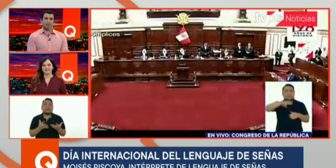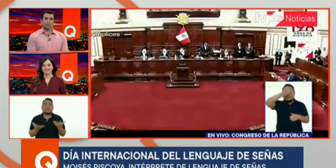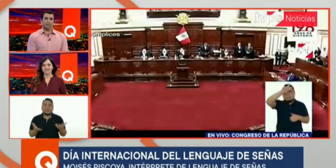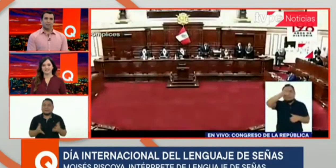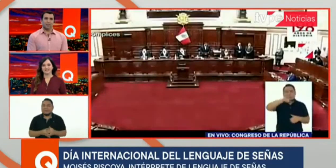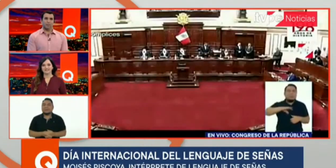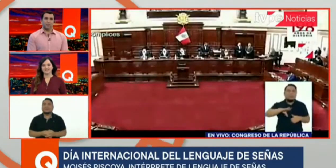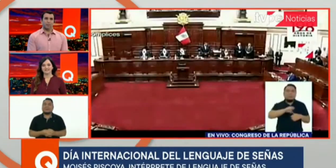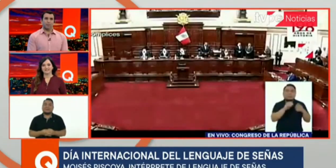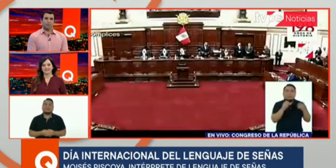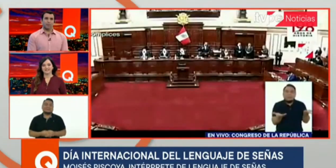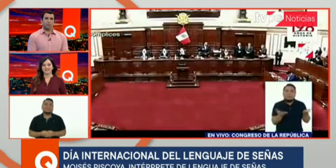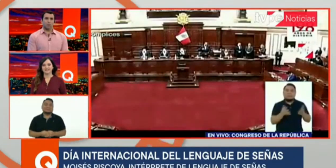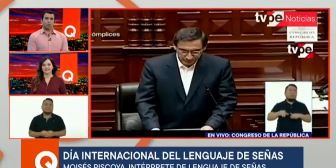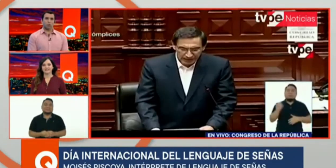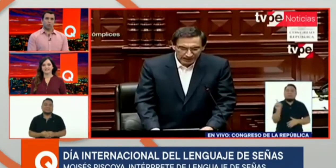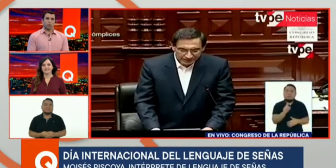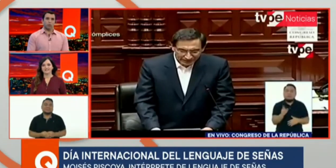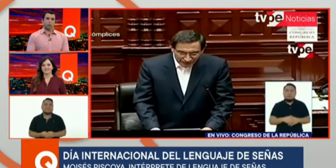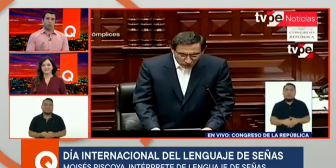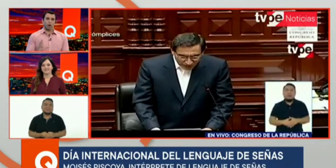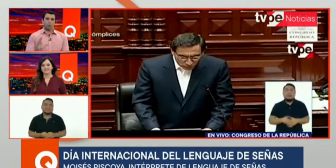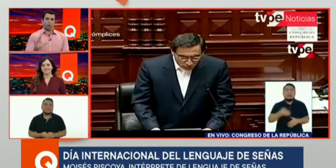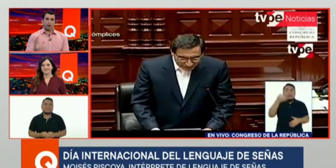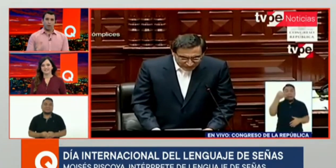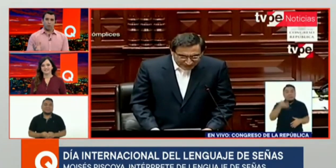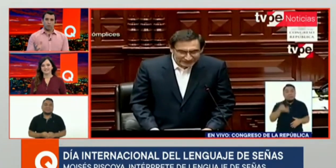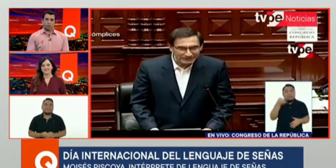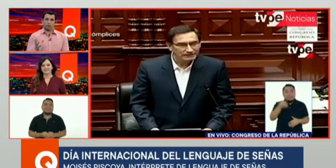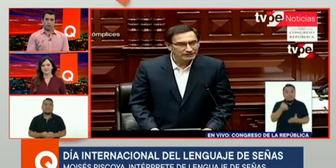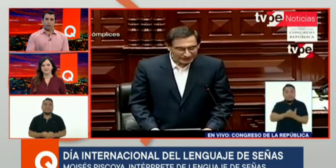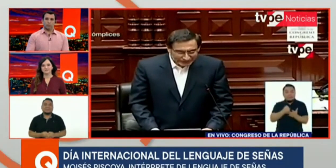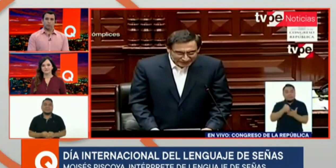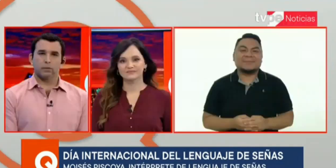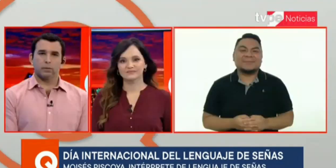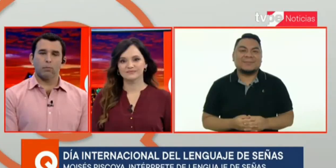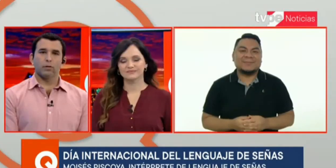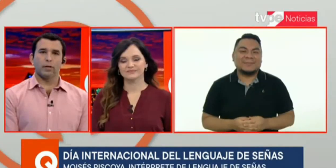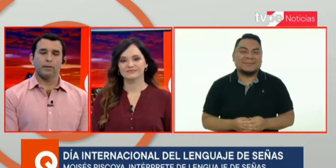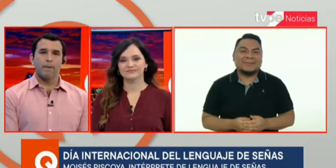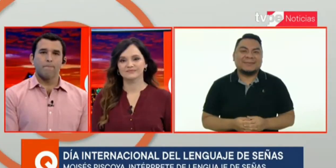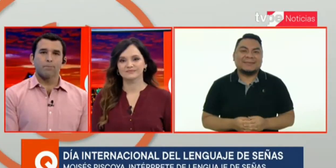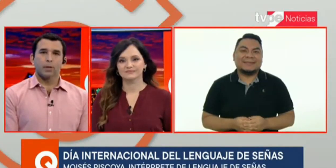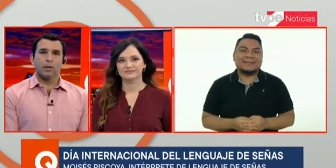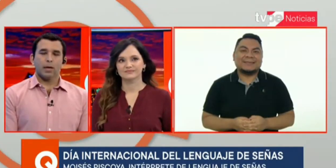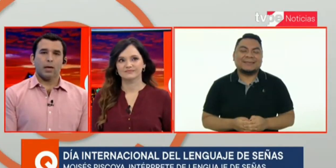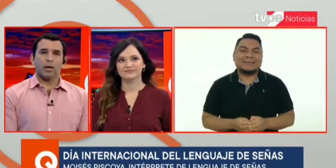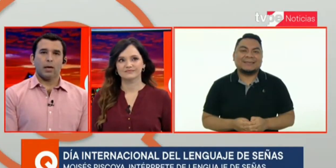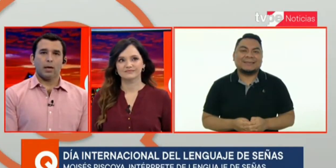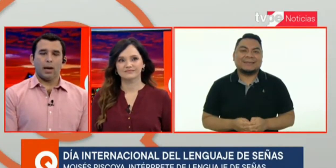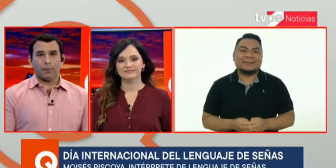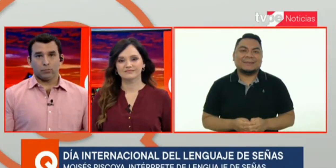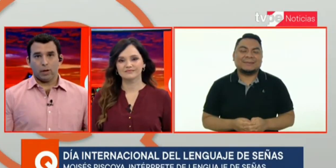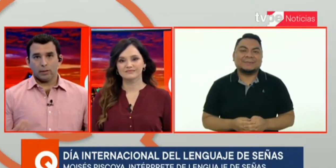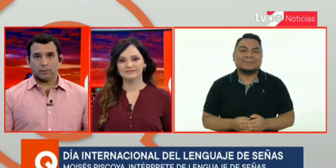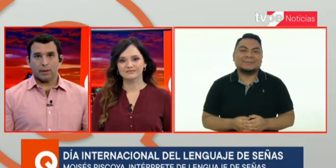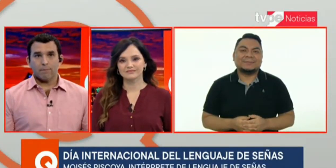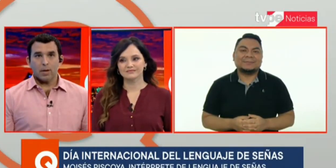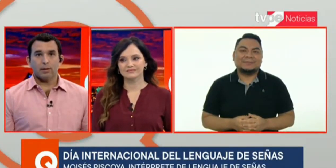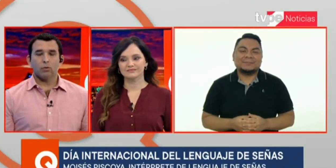compuesta más o menos así. ¿Pasa mucho en tu vocabulario, digamos, Moisés, que las personas que te están viendo,